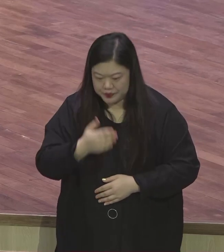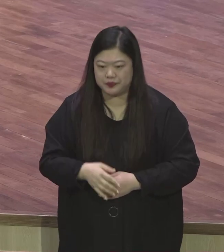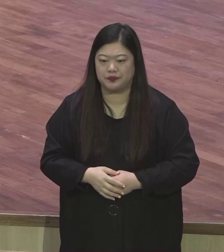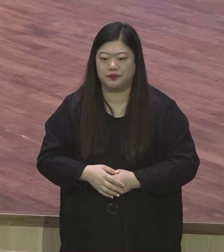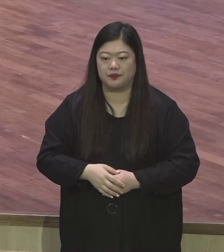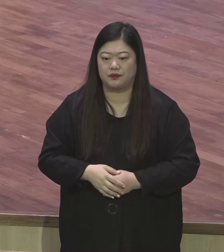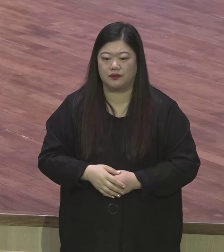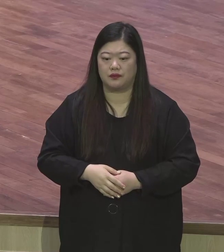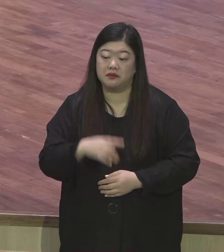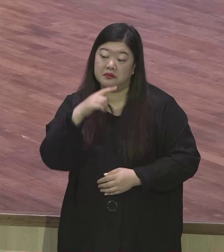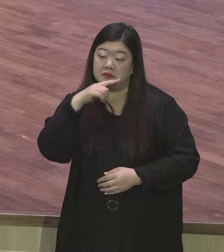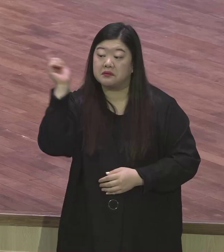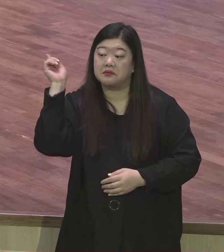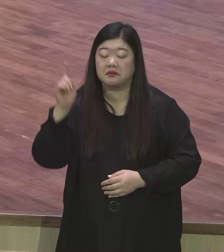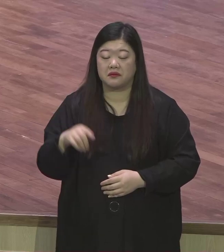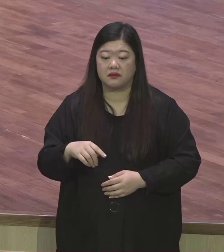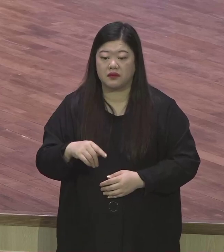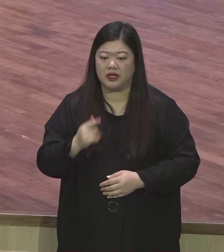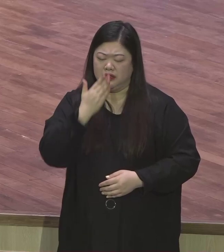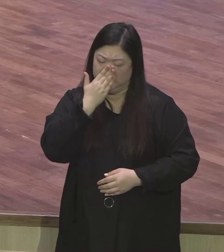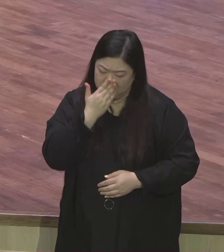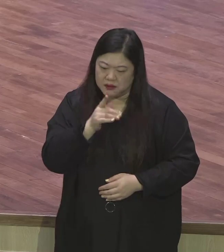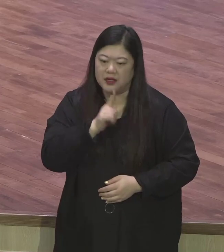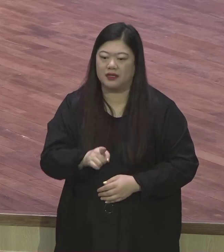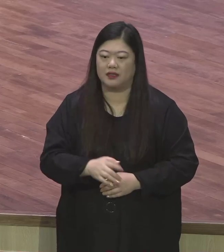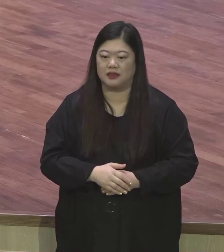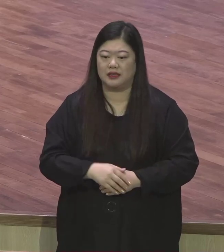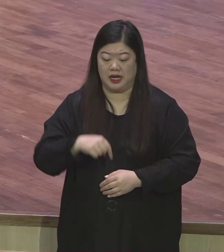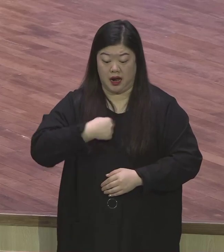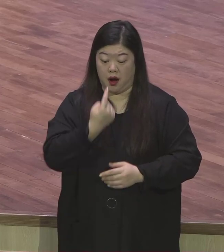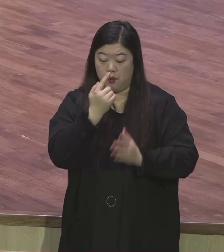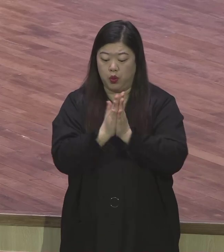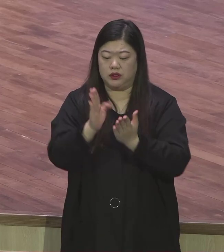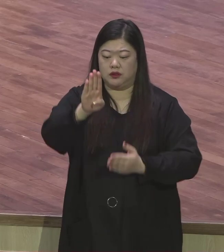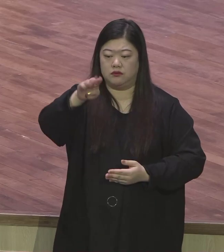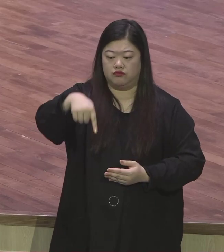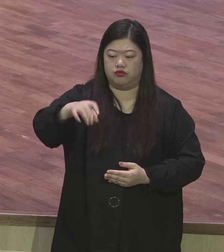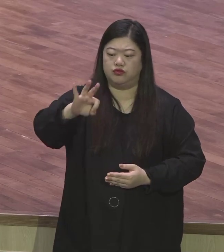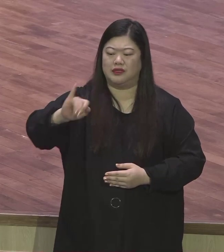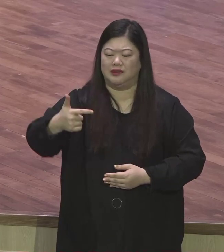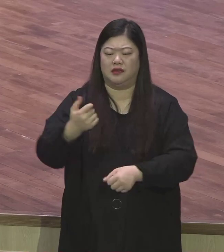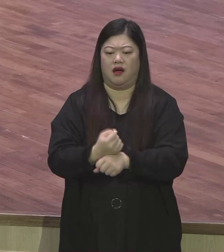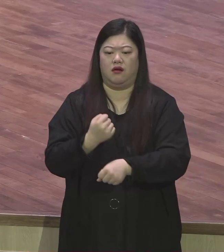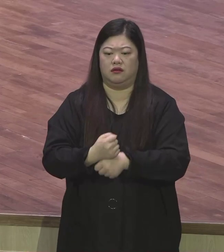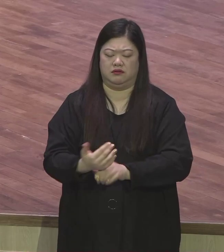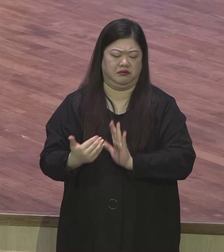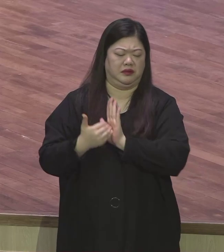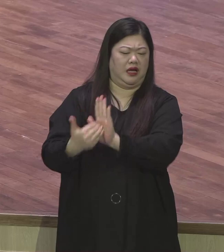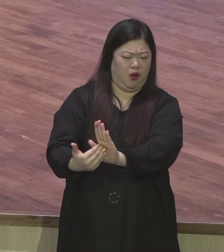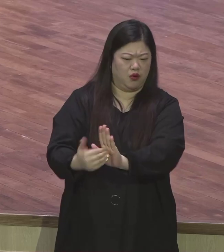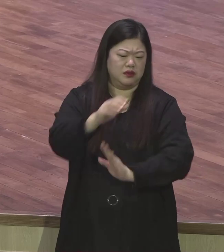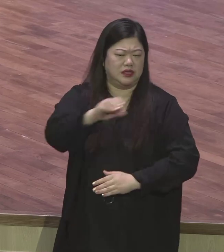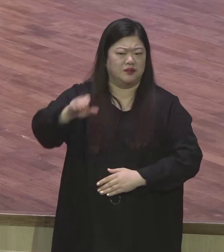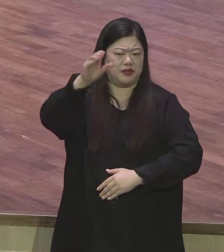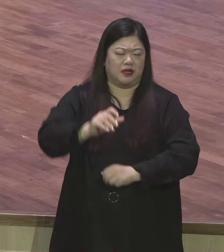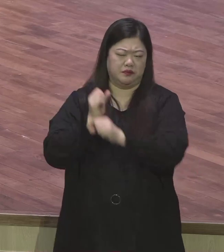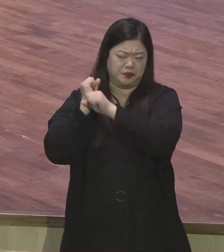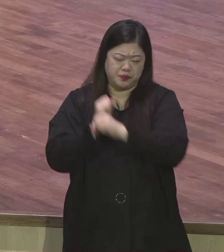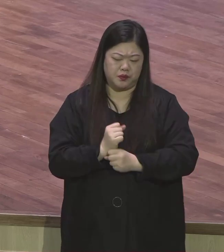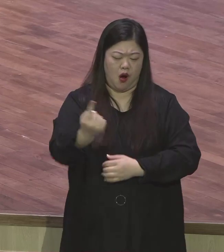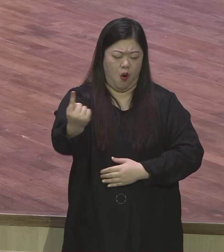자기를 부인하고 이게 자기를 내려놓는 겁니다. 자기를 부인하고 자기 십자가를 지고 나를 따를